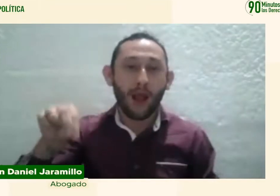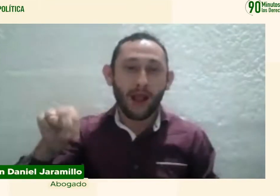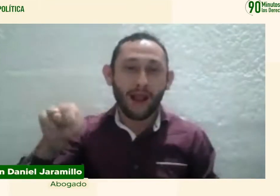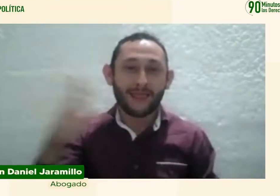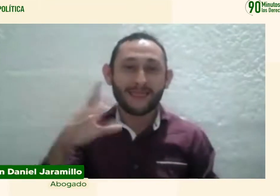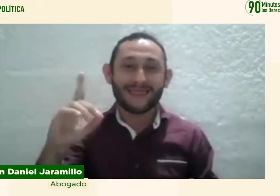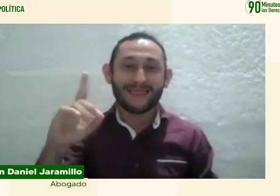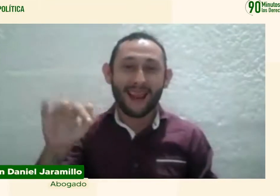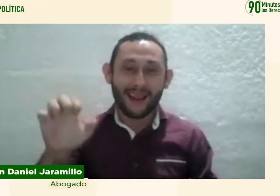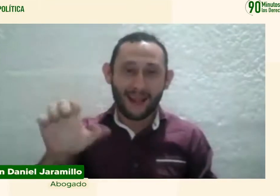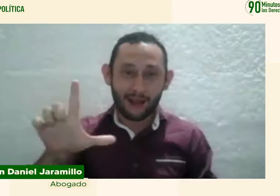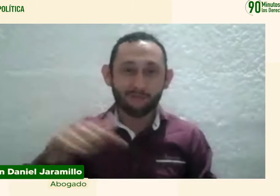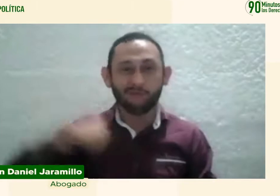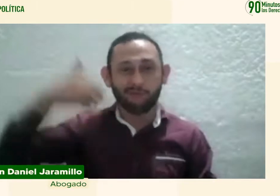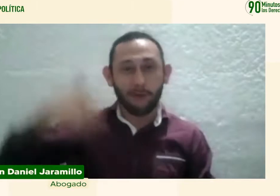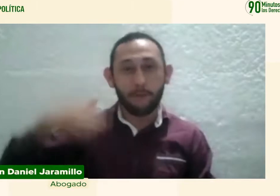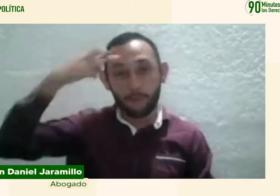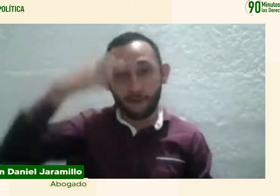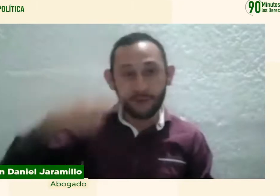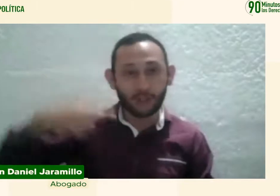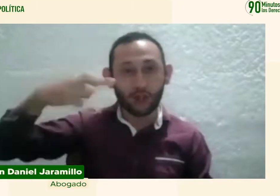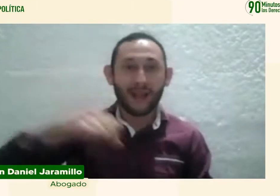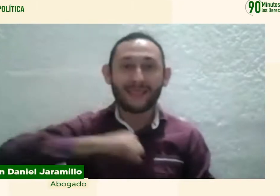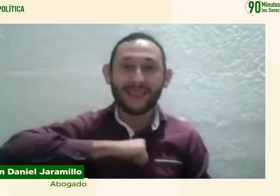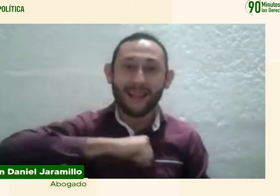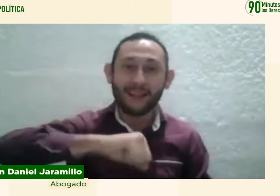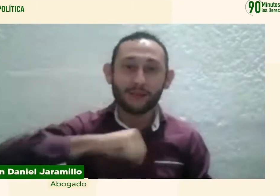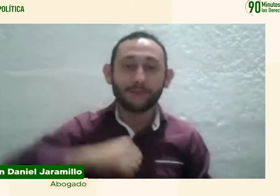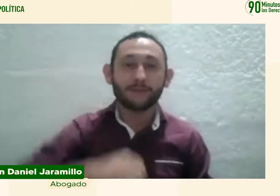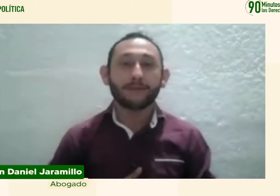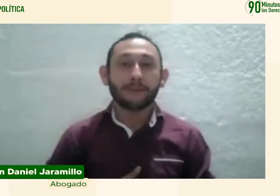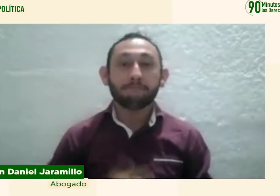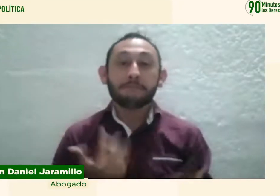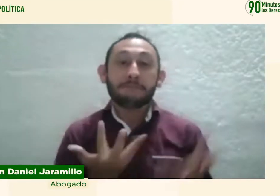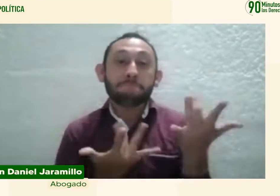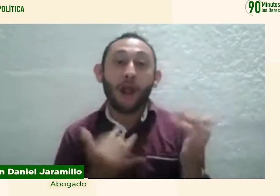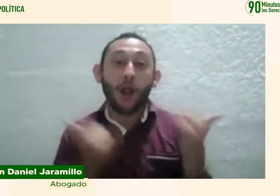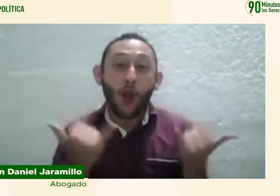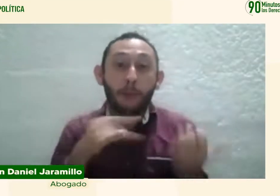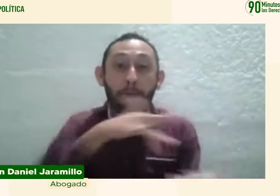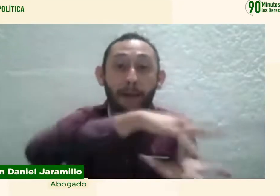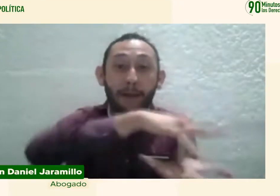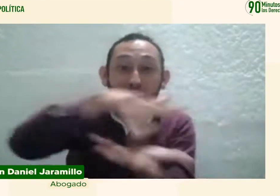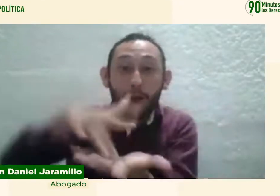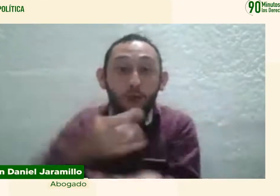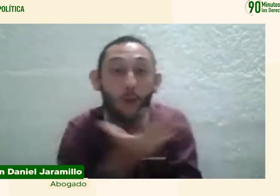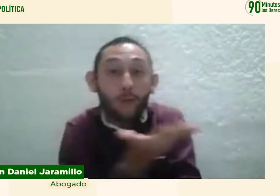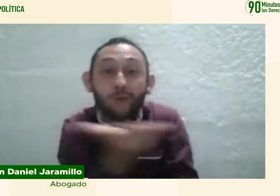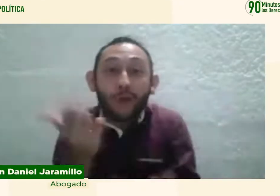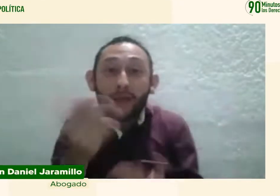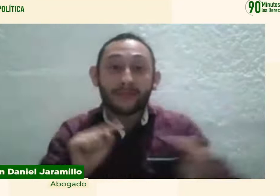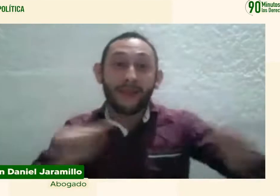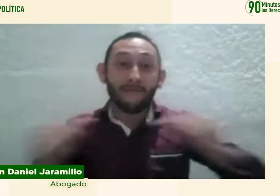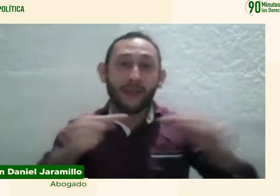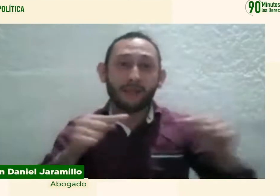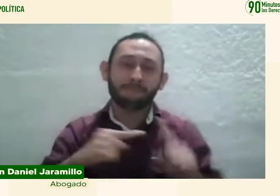esta mi nombre es juan daniel soy profesional en derecho estamos esperando la participación